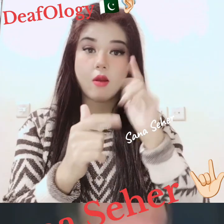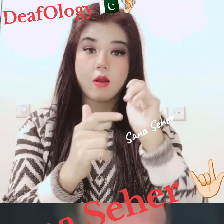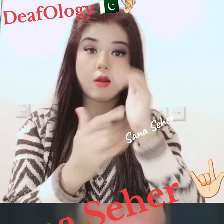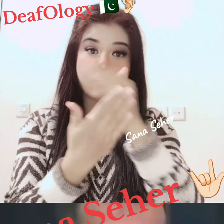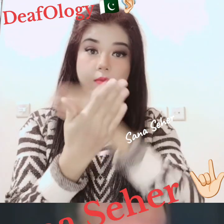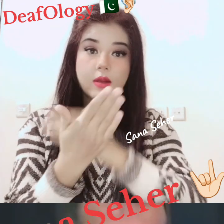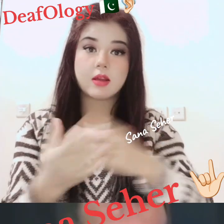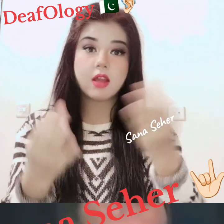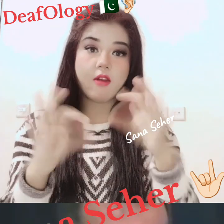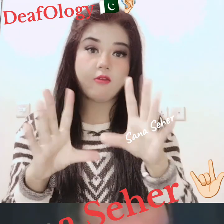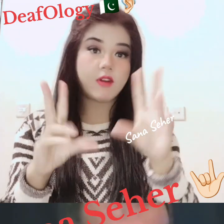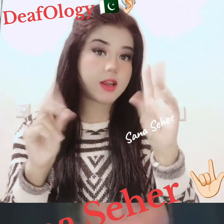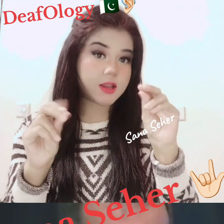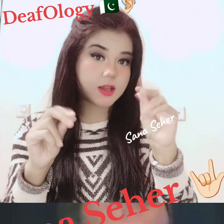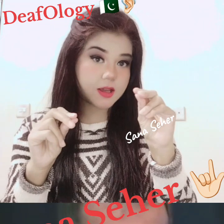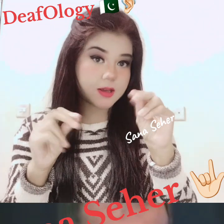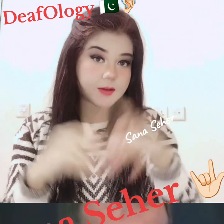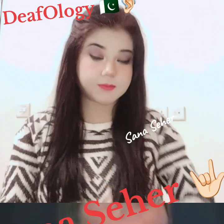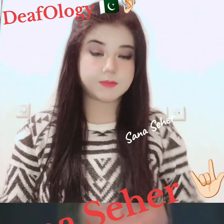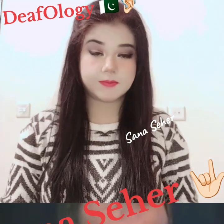ہے.